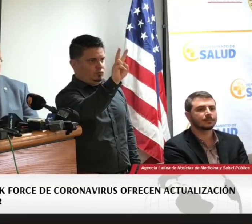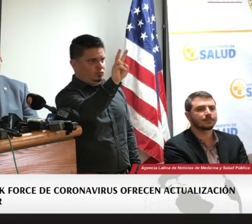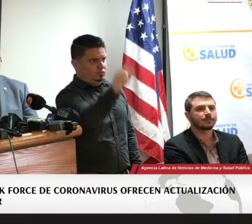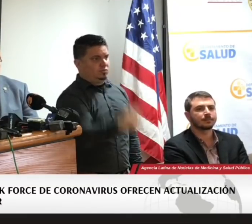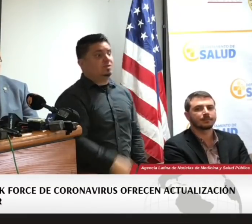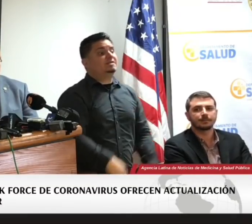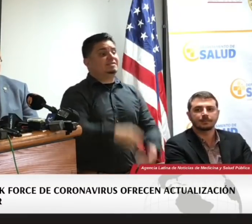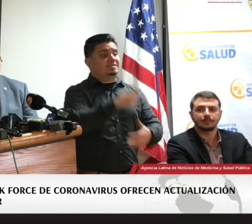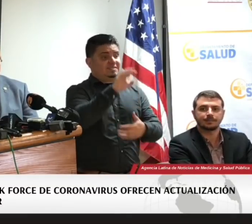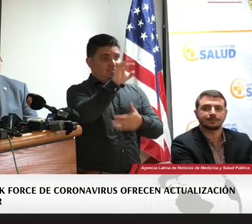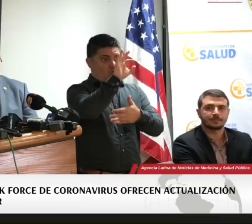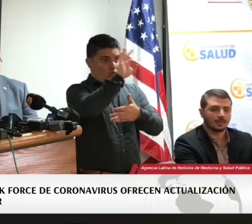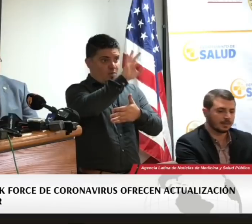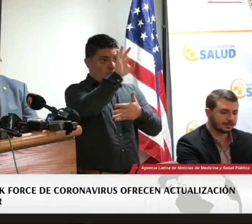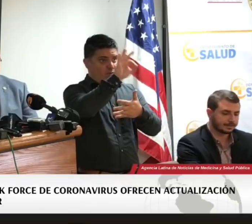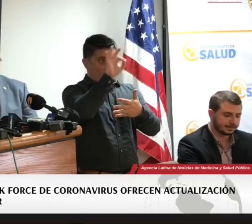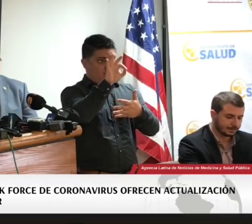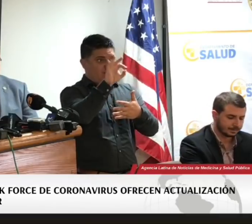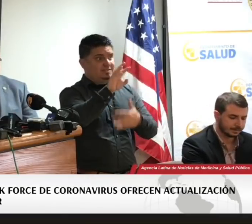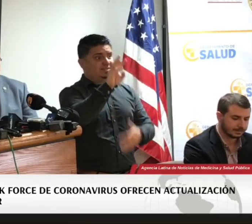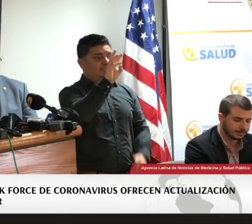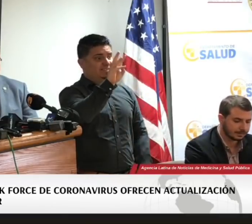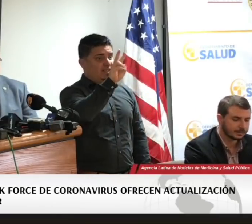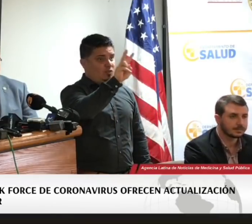999-6202. Perfecto. Entonces me gustaría saber